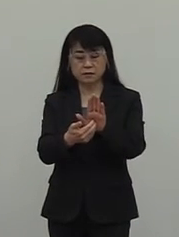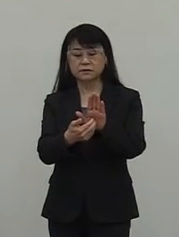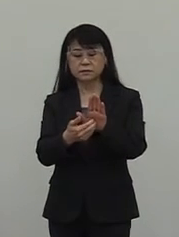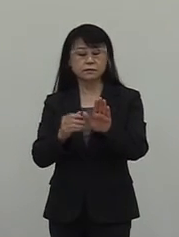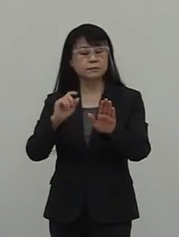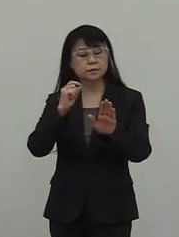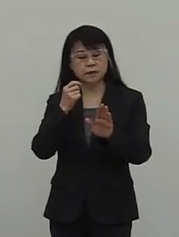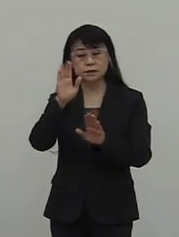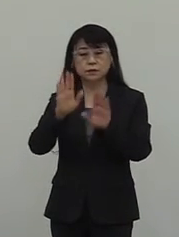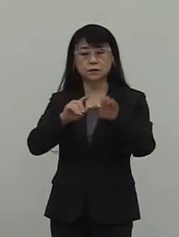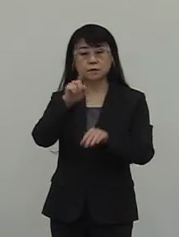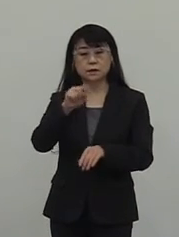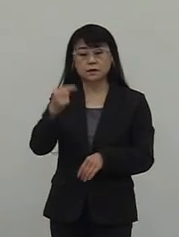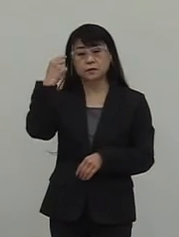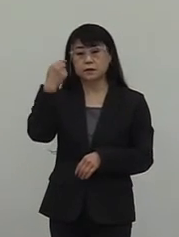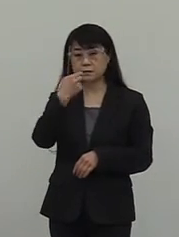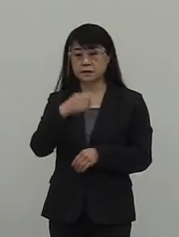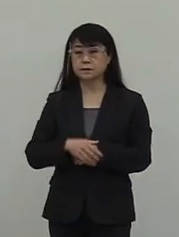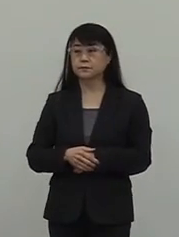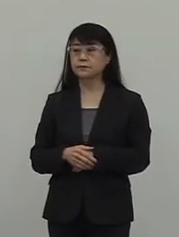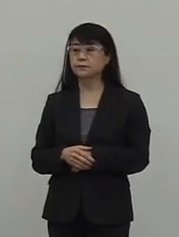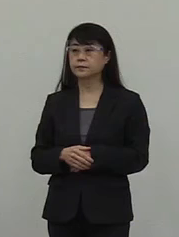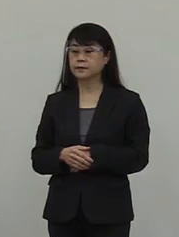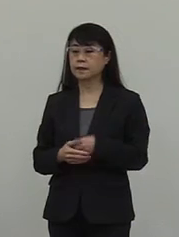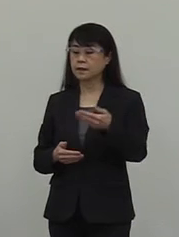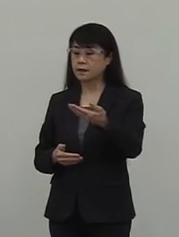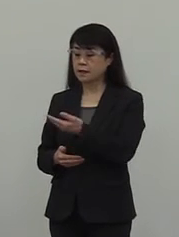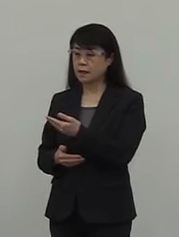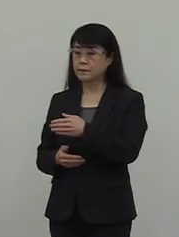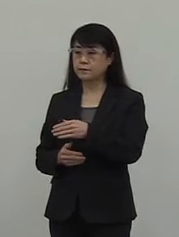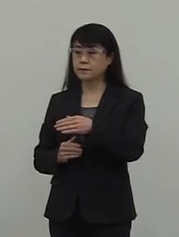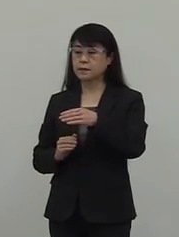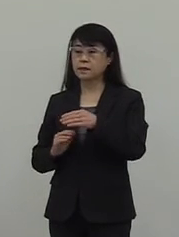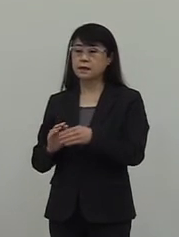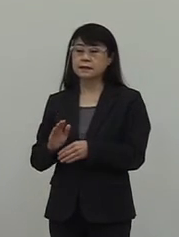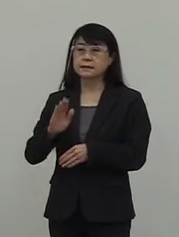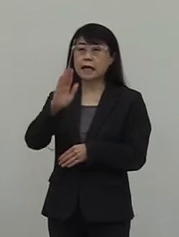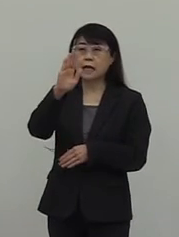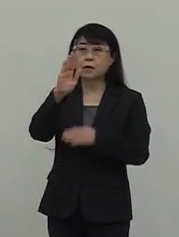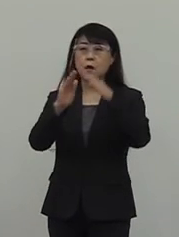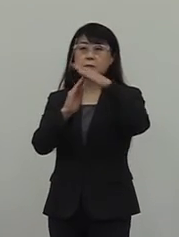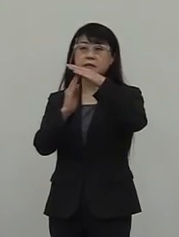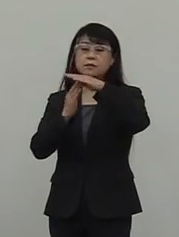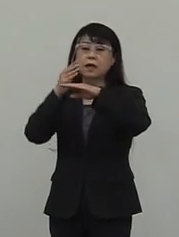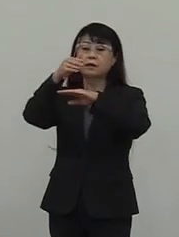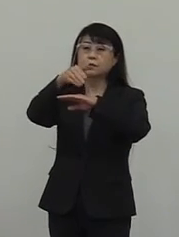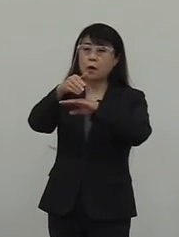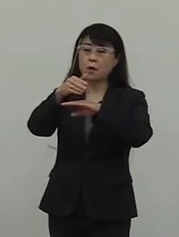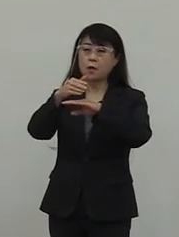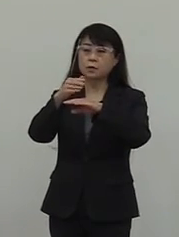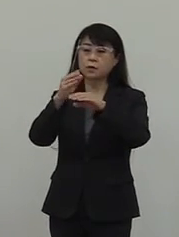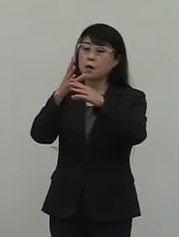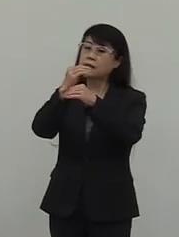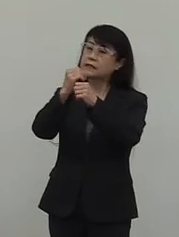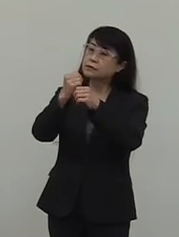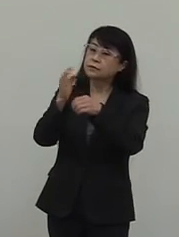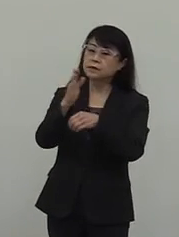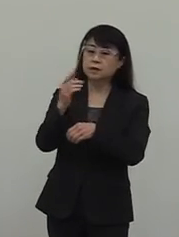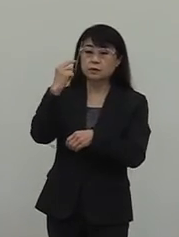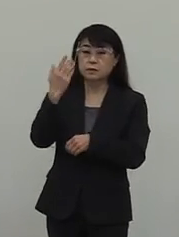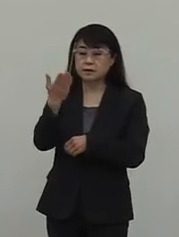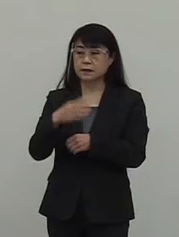います。 ピークアウトのメドみたいなものはいつ頃だとお考えですかね。 正直先